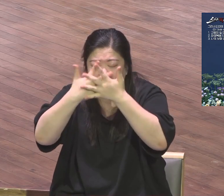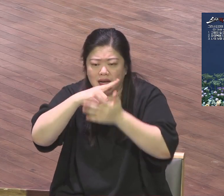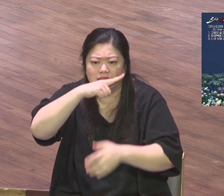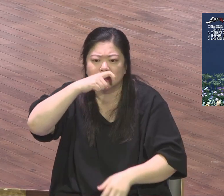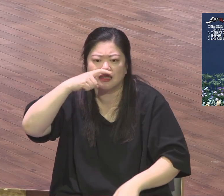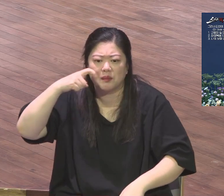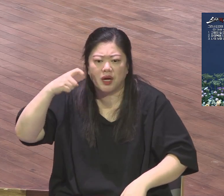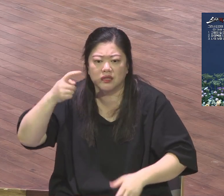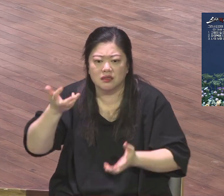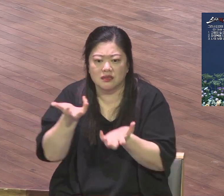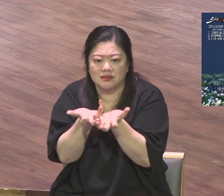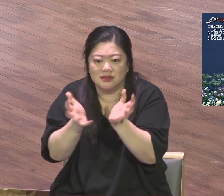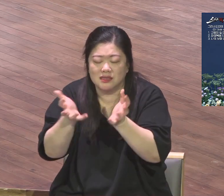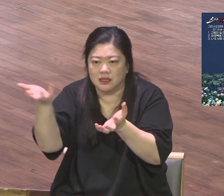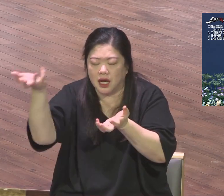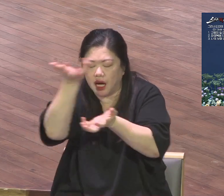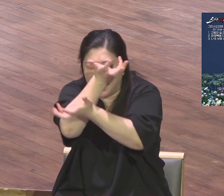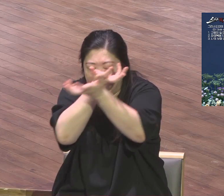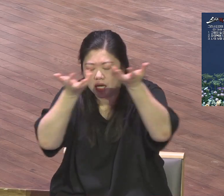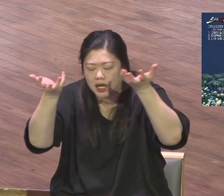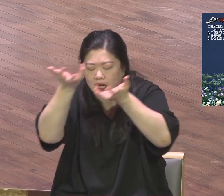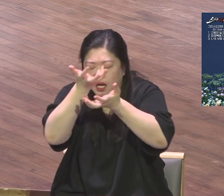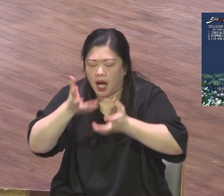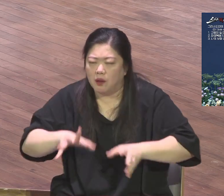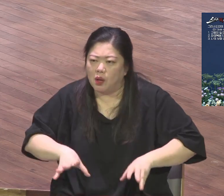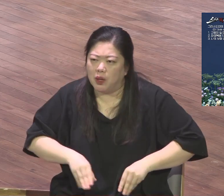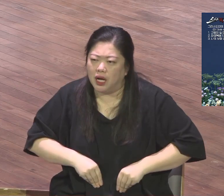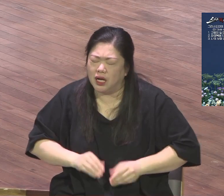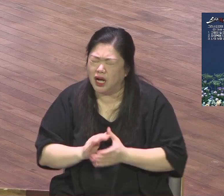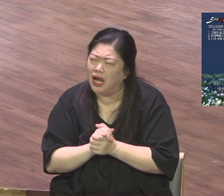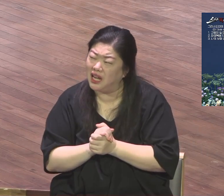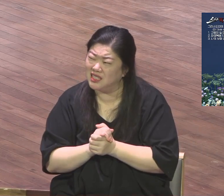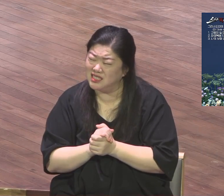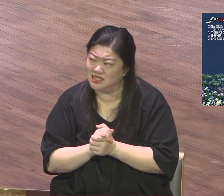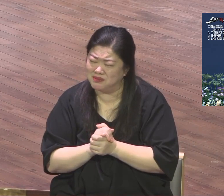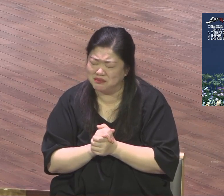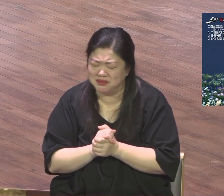너무 그냥 배고파요. 먹고 싶은 거예요. 그래서